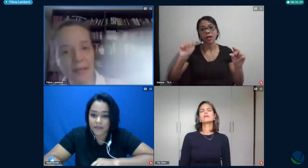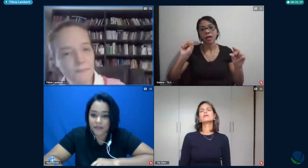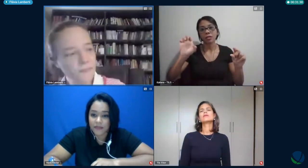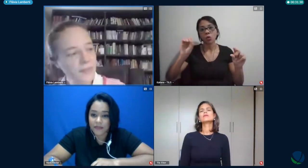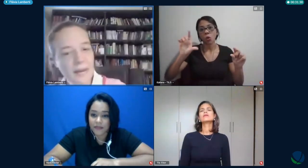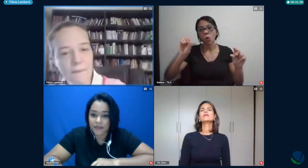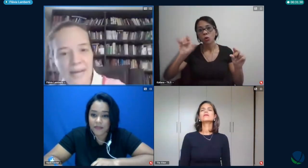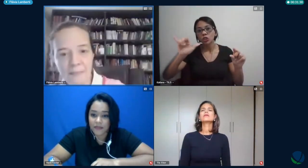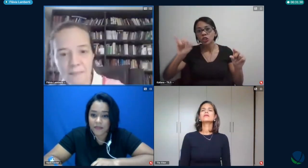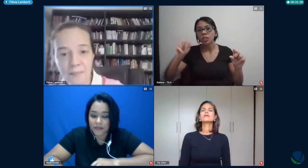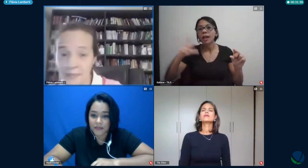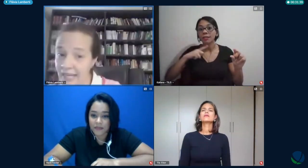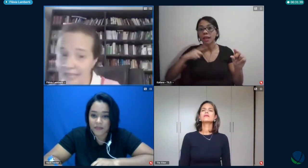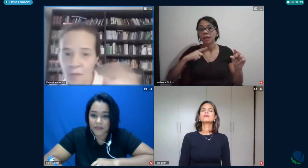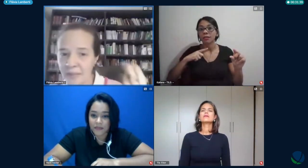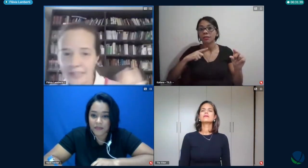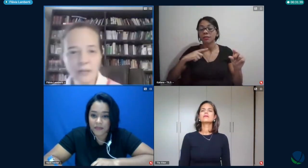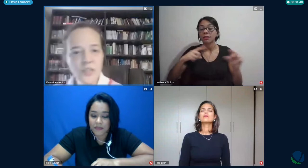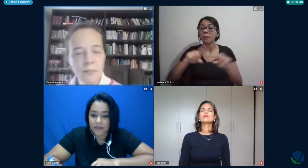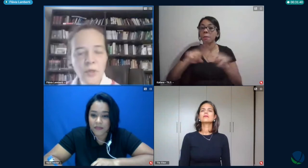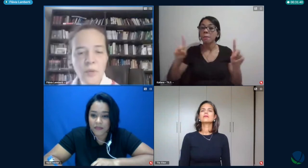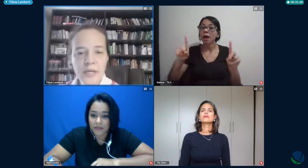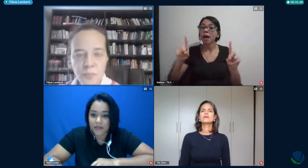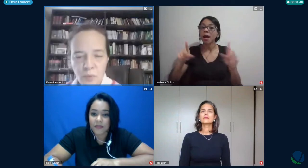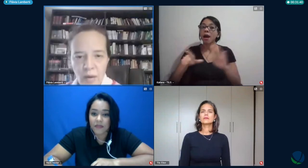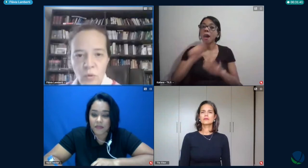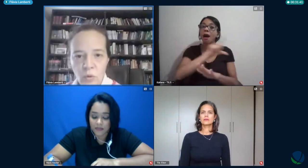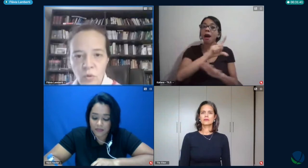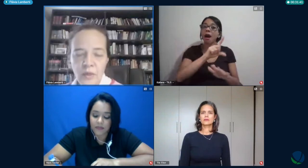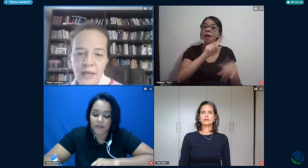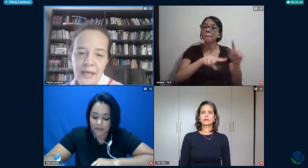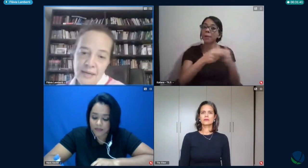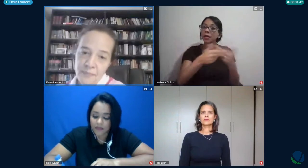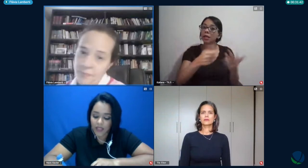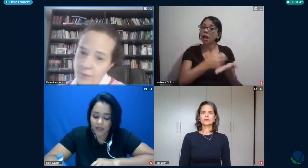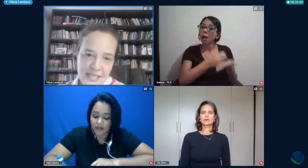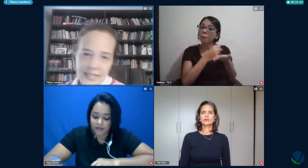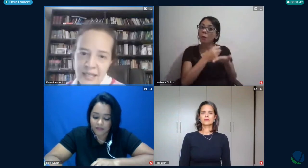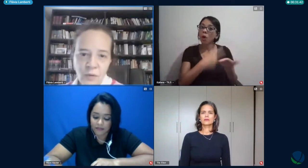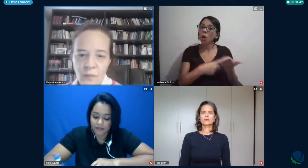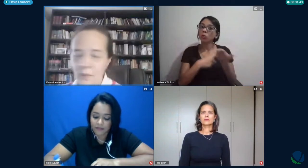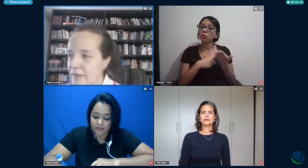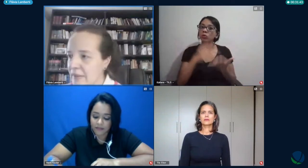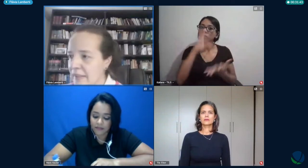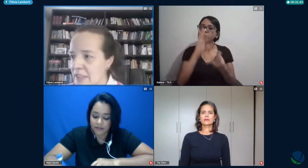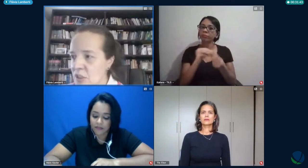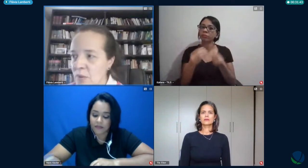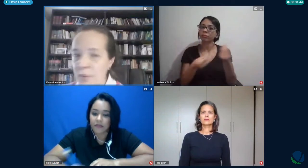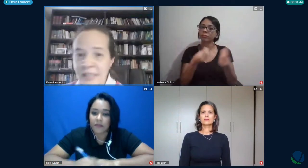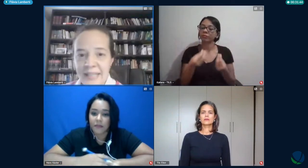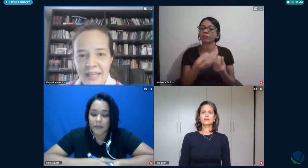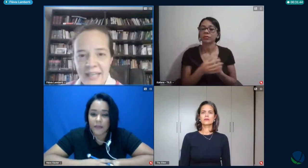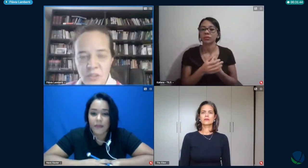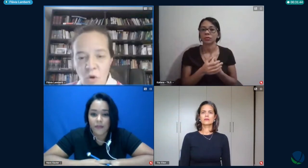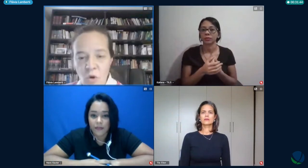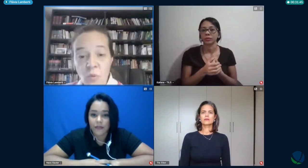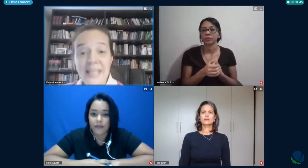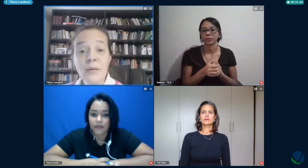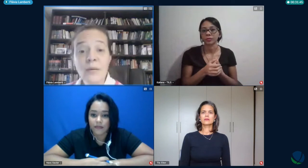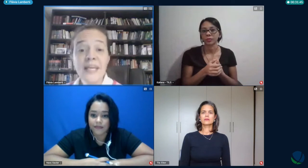tem fraseologia. Agora, tem que ter um material de apoio antes para o aluno, porque senão a gente não